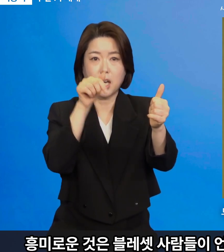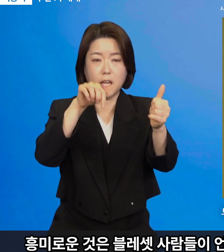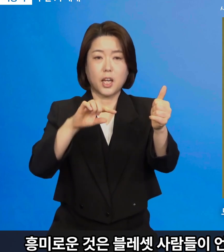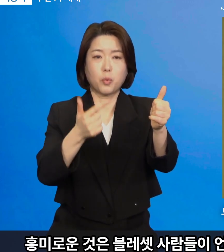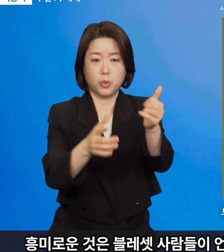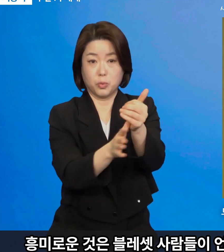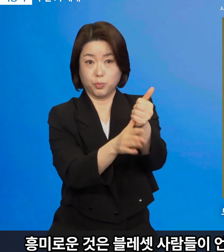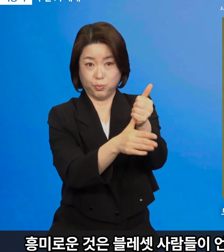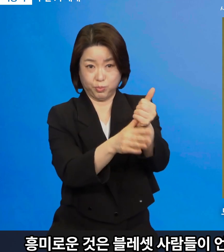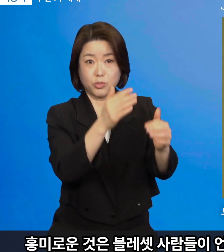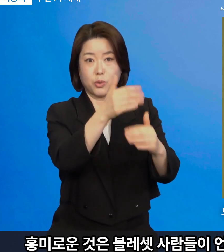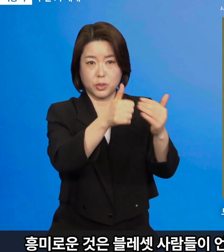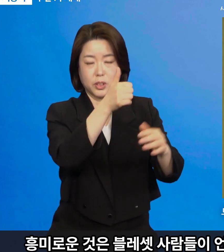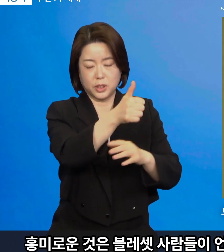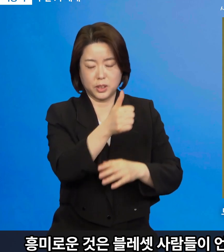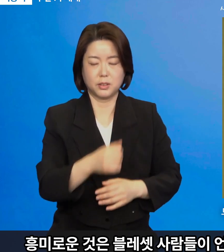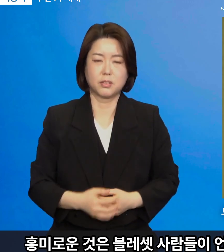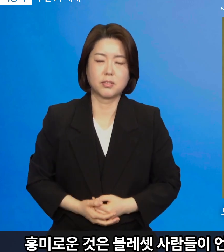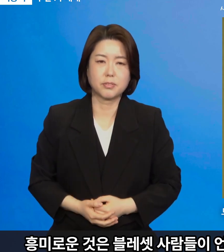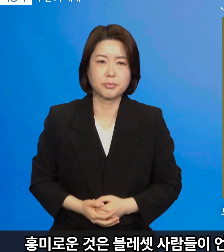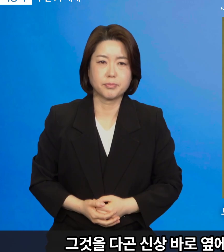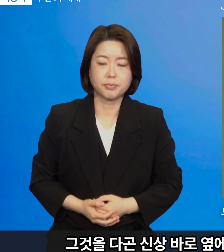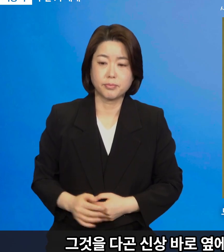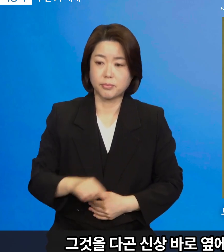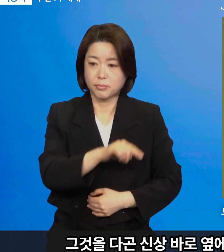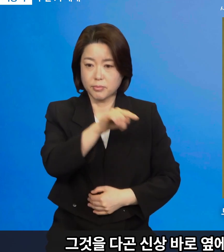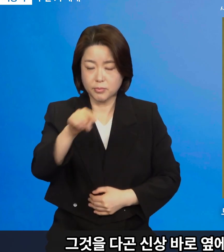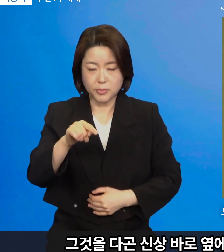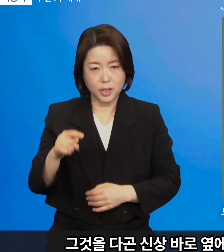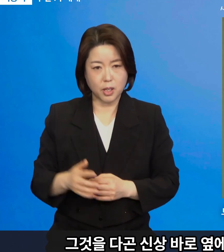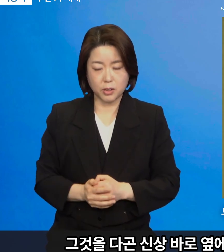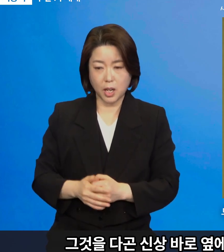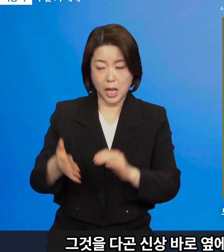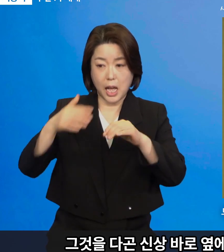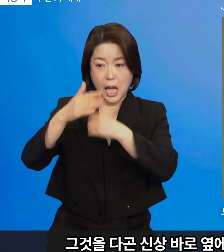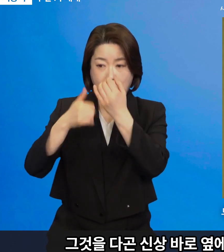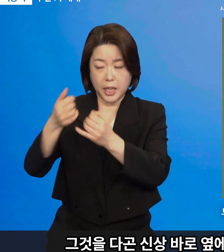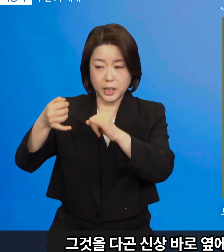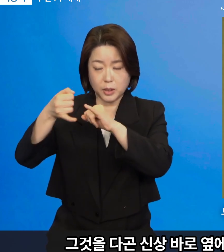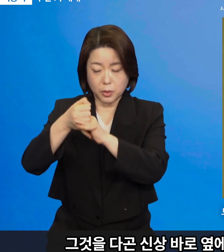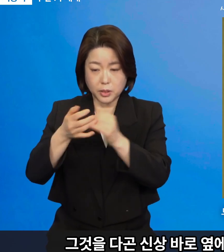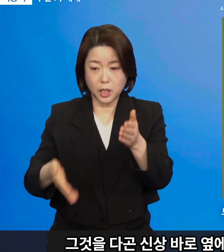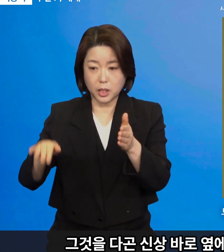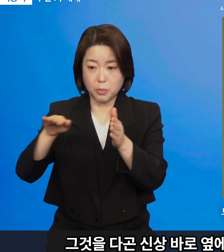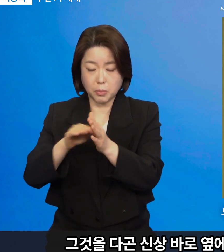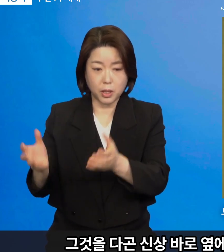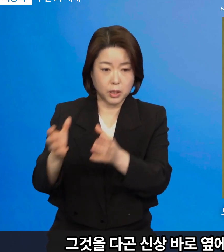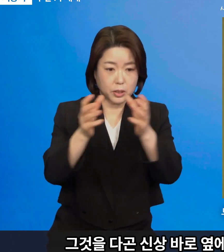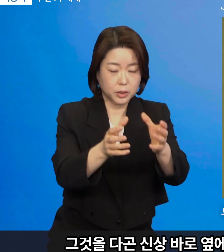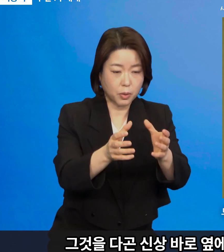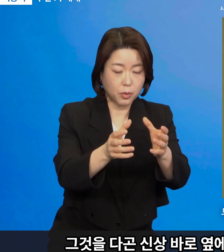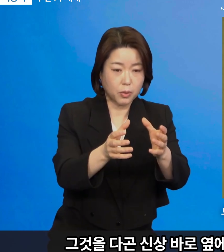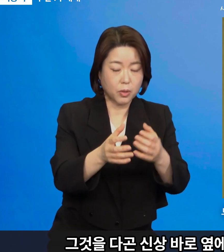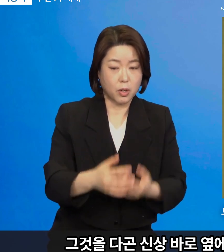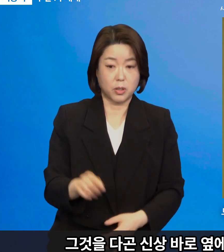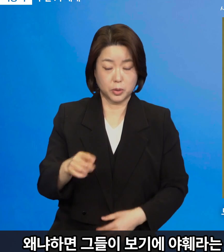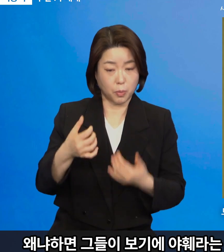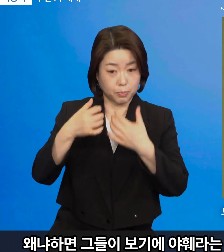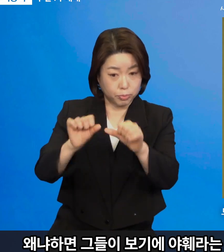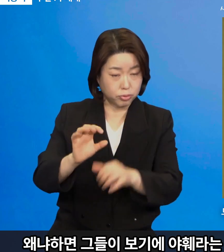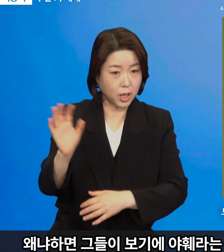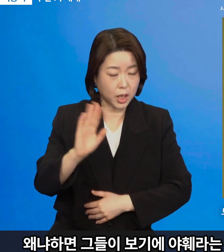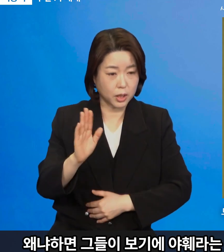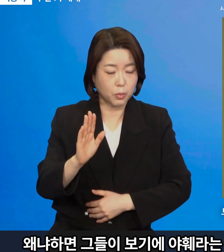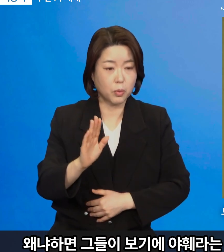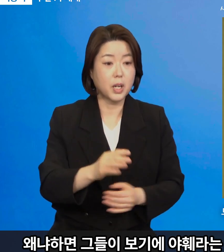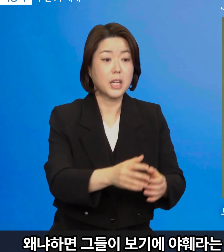언약궤를 가져와서 파괴시키지 않고 그것을 다곤 신상 바로 옆에 나란히 두었다는 점입니다.